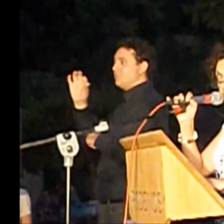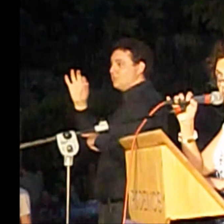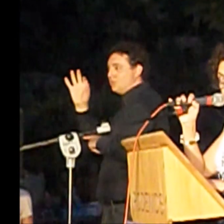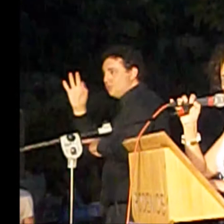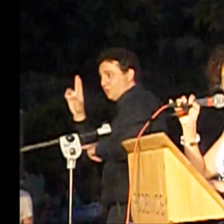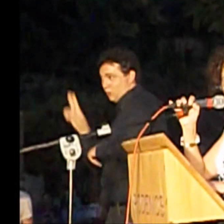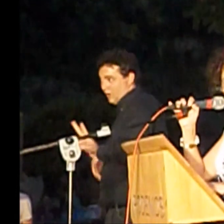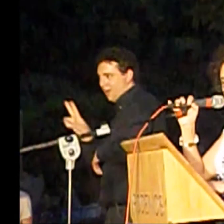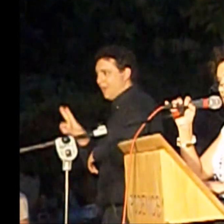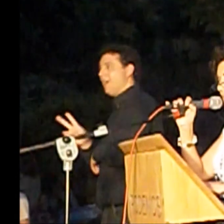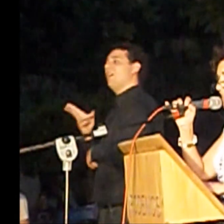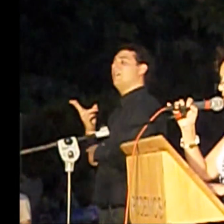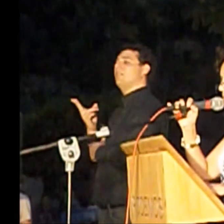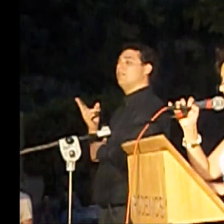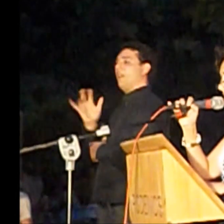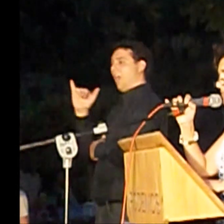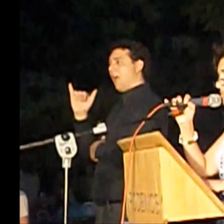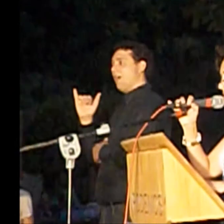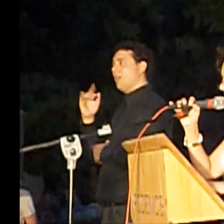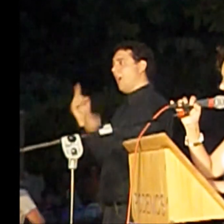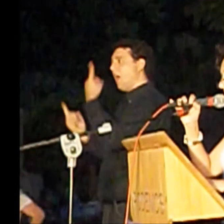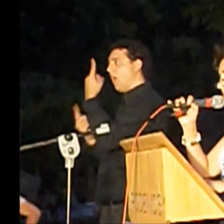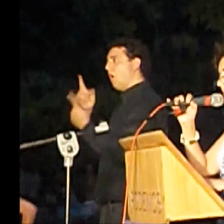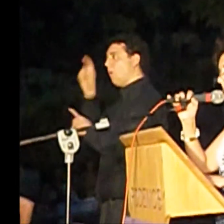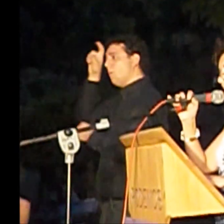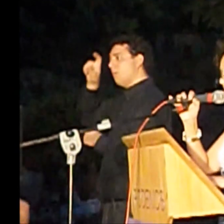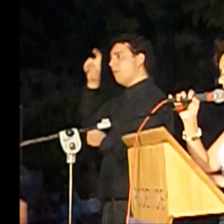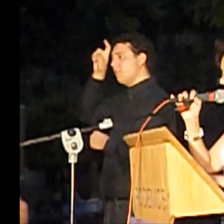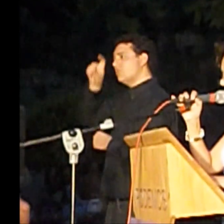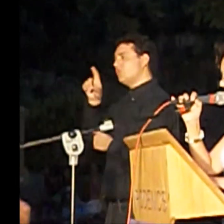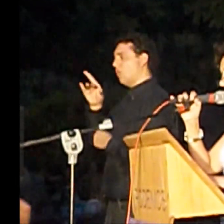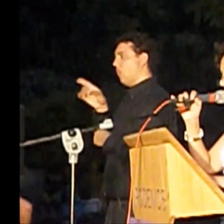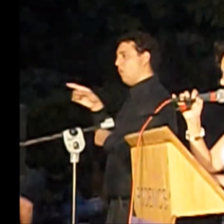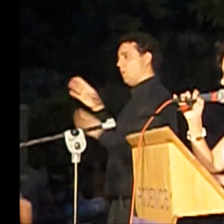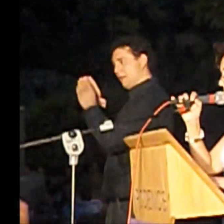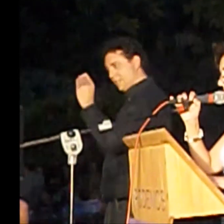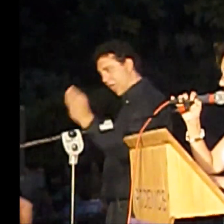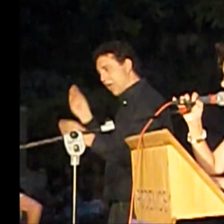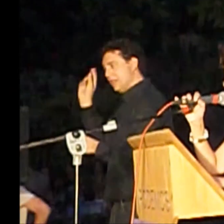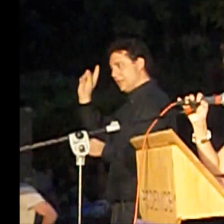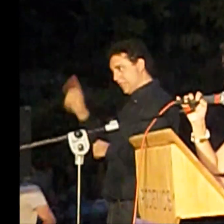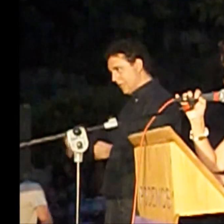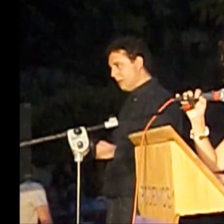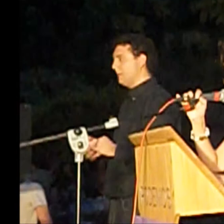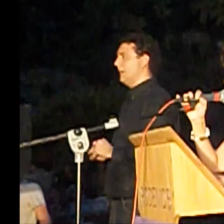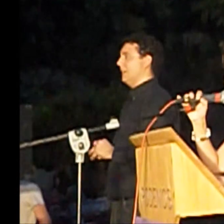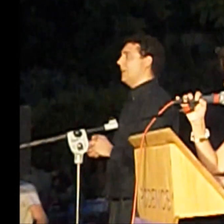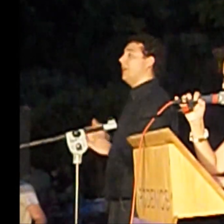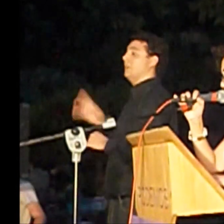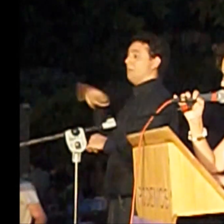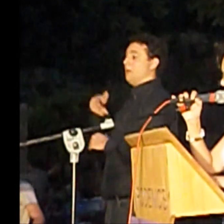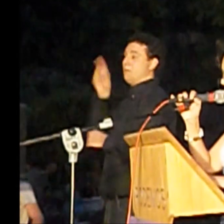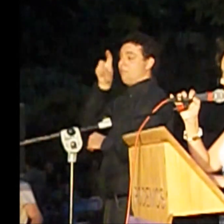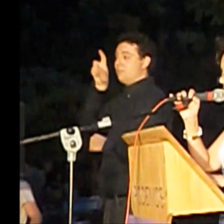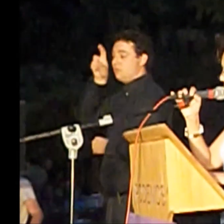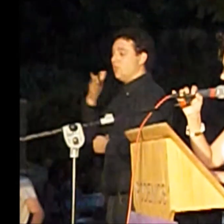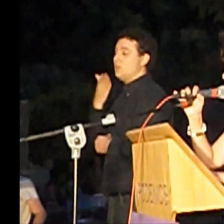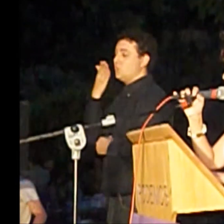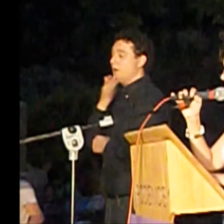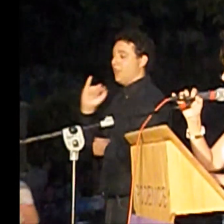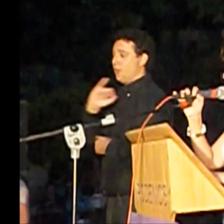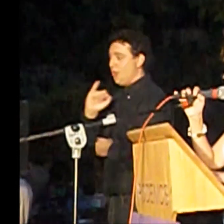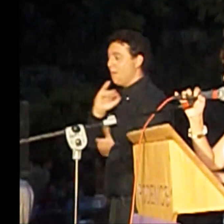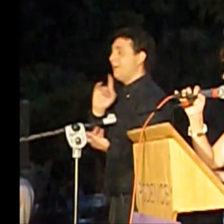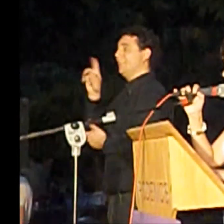oye. Hay algún profesor de universidad también, profesores de la escuela de idioma, estudiantes, por